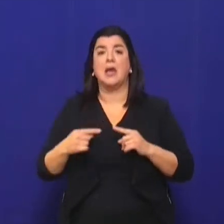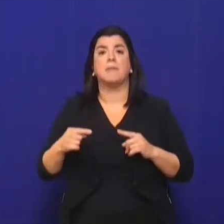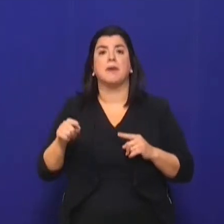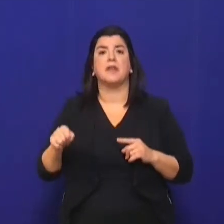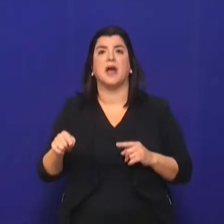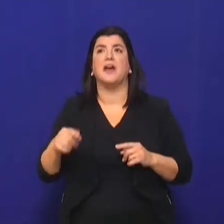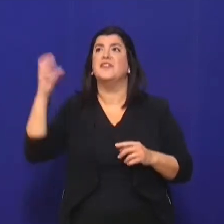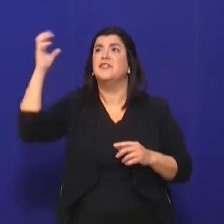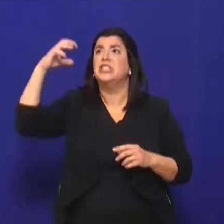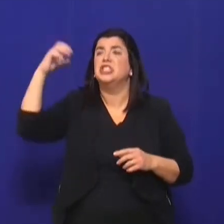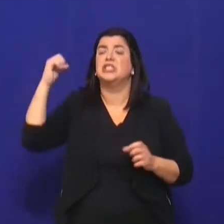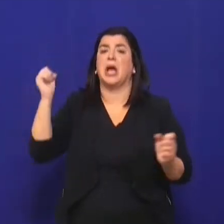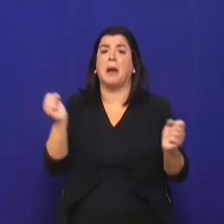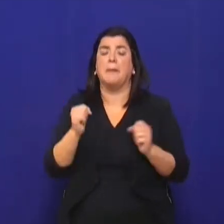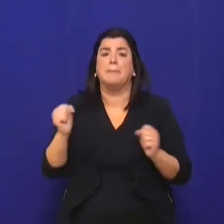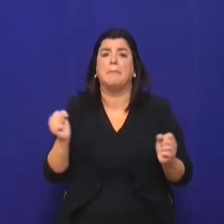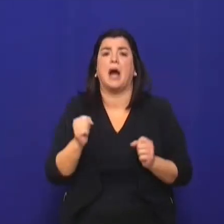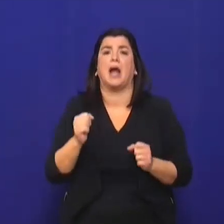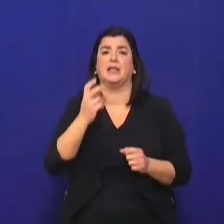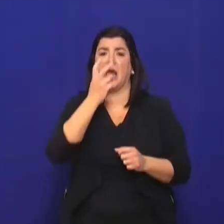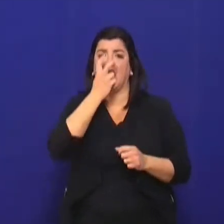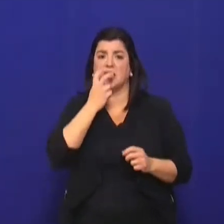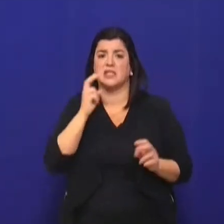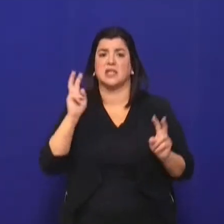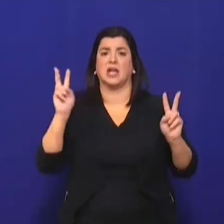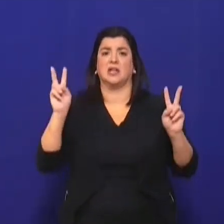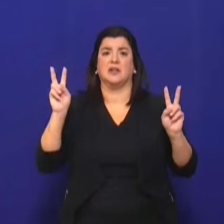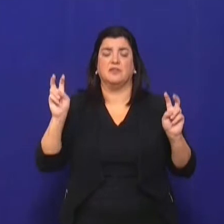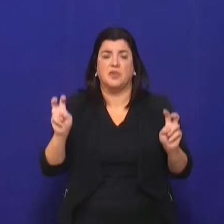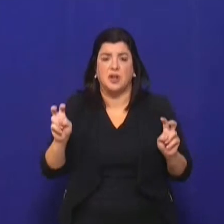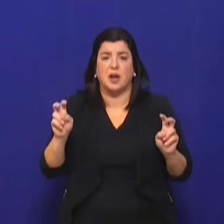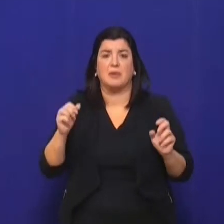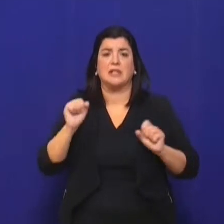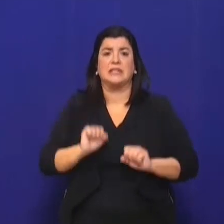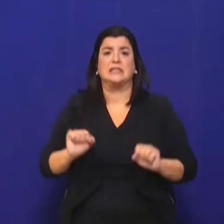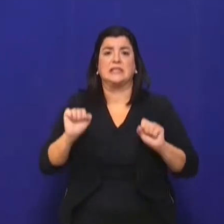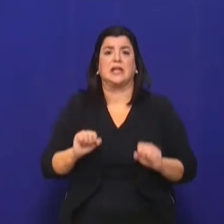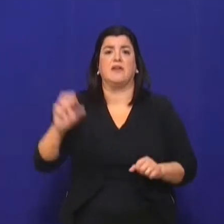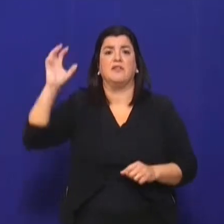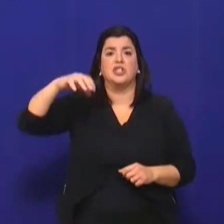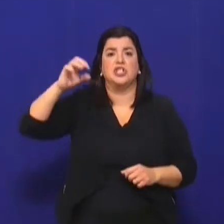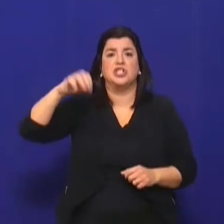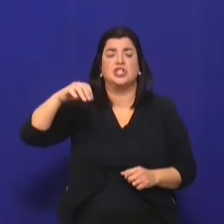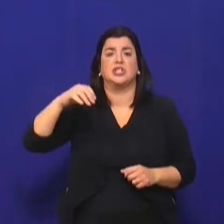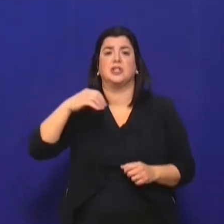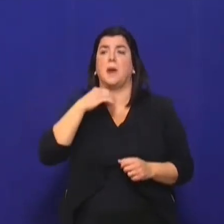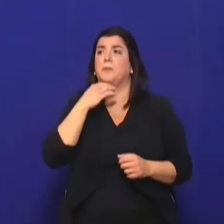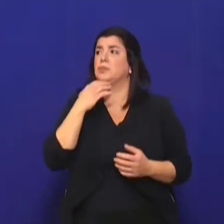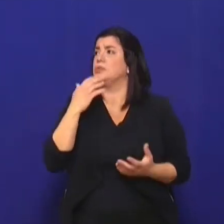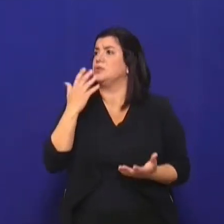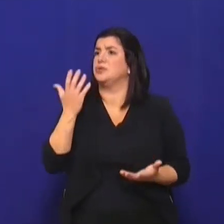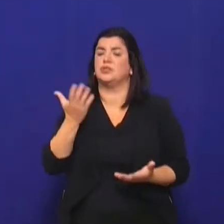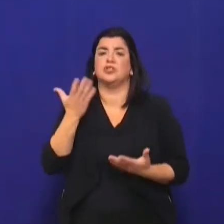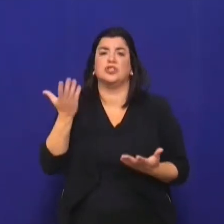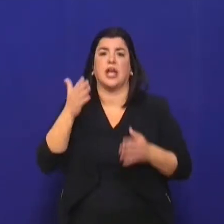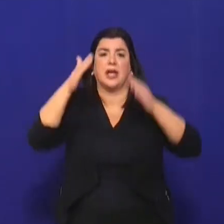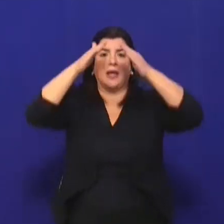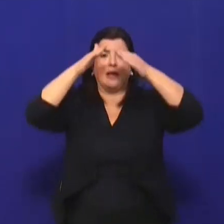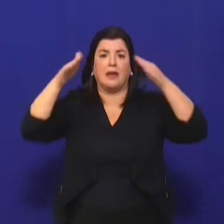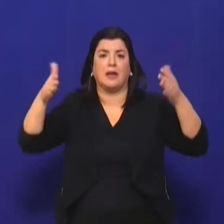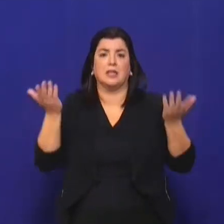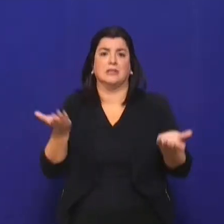l-anzjani vulnerabbli msiken qed ikollhom jistennew sa dalodu stess fix-xita u fil-maltemp u mingħajr ebda kenn. U